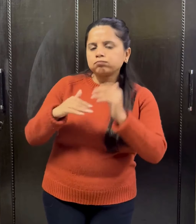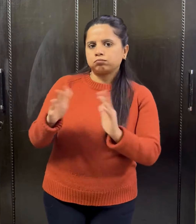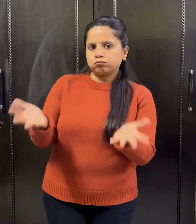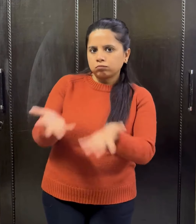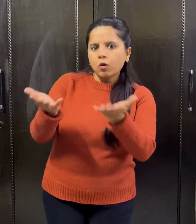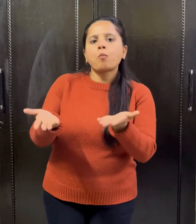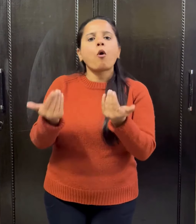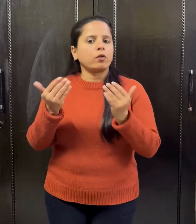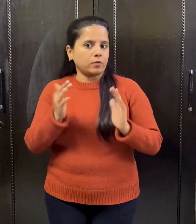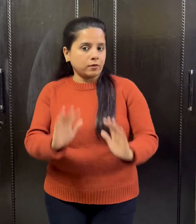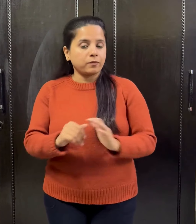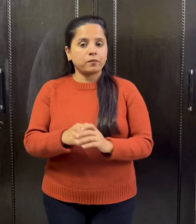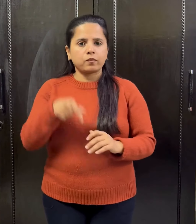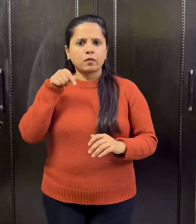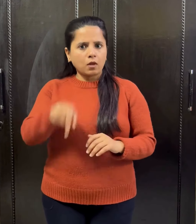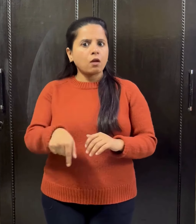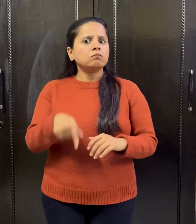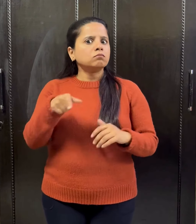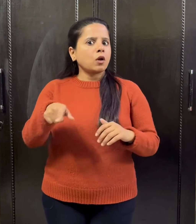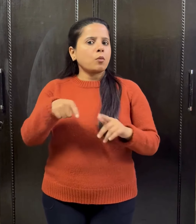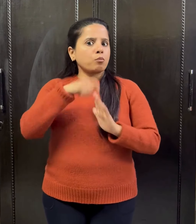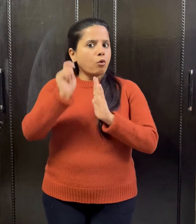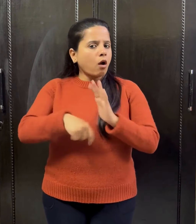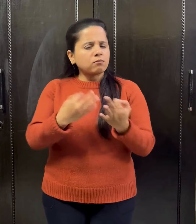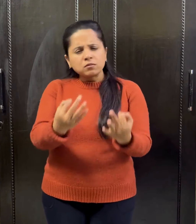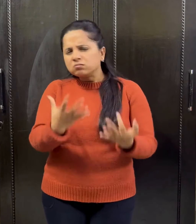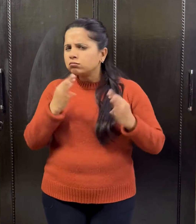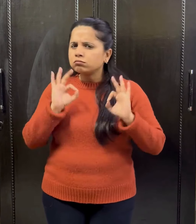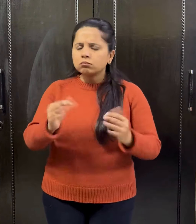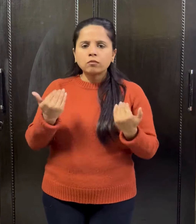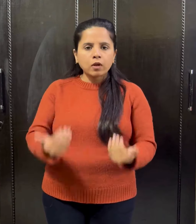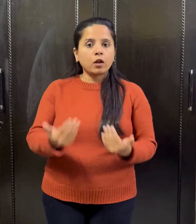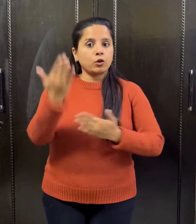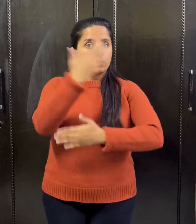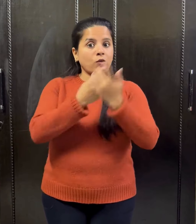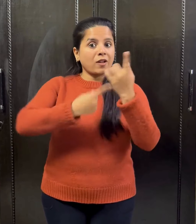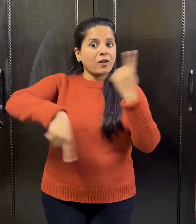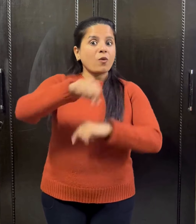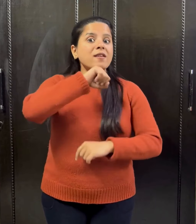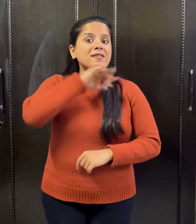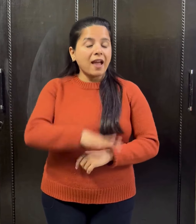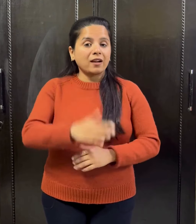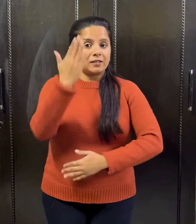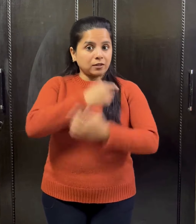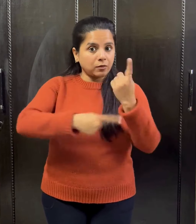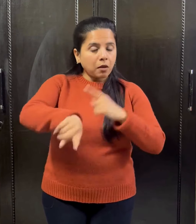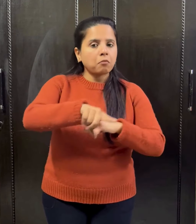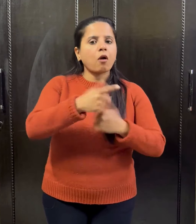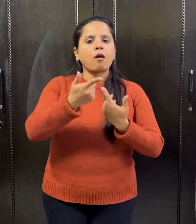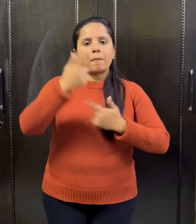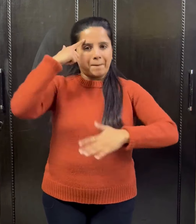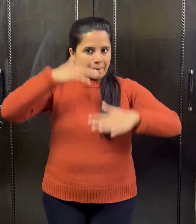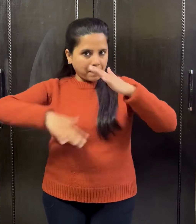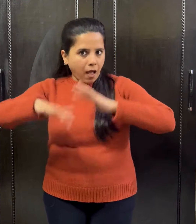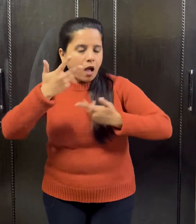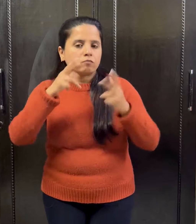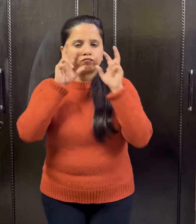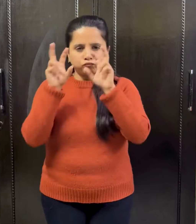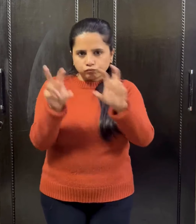ये एक ऐसा पायनियरिंग प्रोजेक्ट है जो विकलांग युवाओं को प्लानिंग, मॉनिटरिंग,